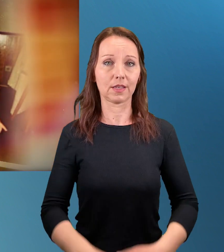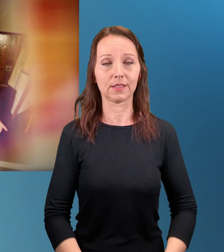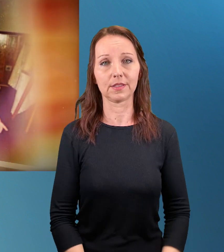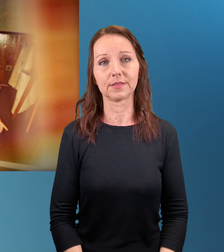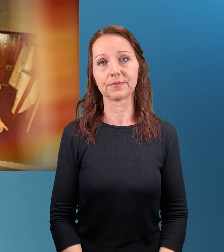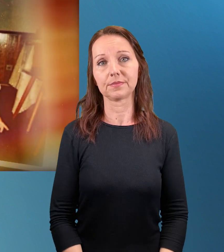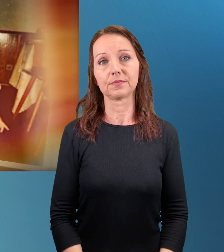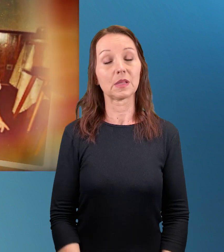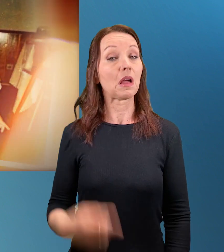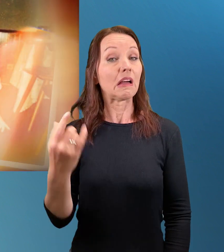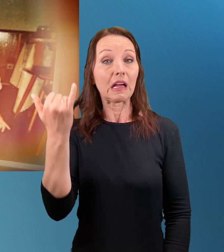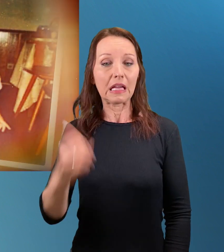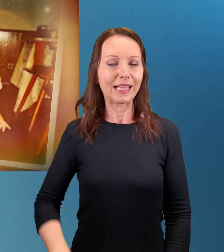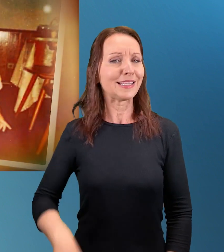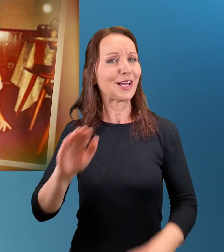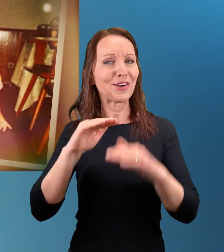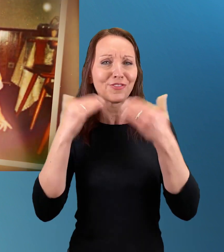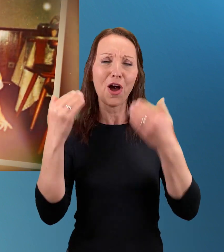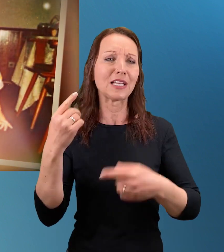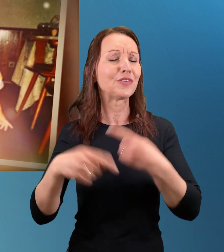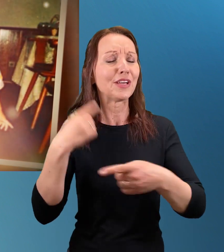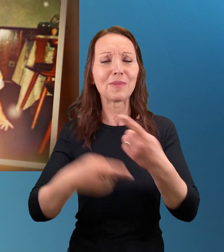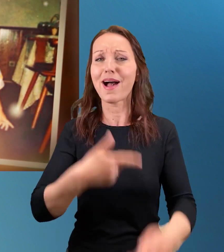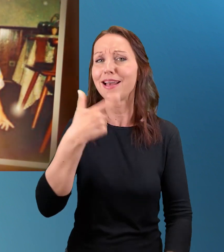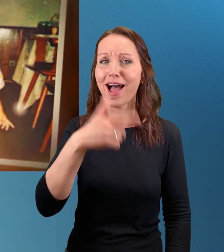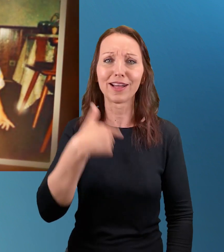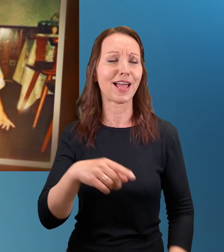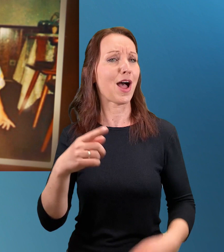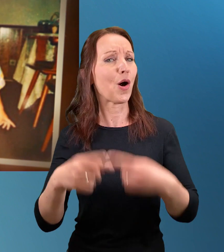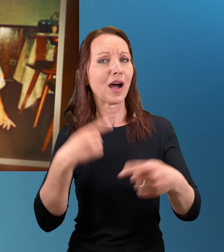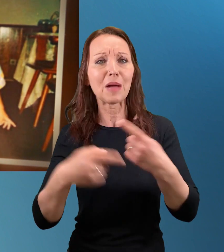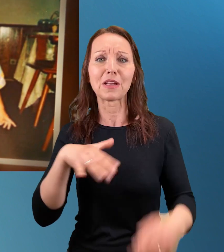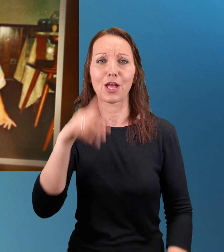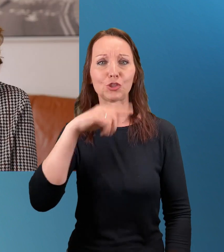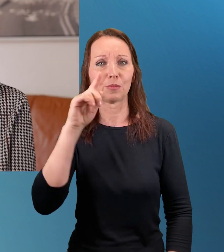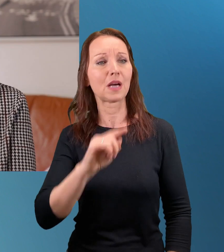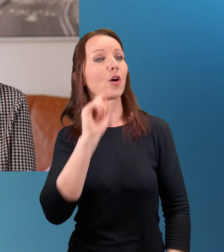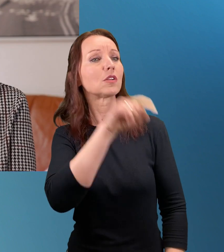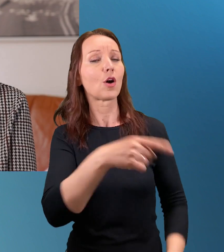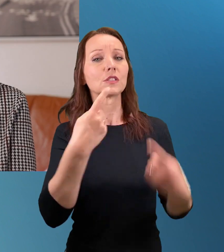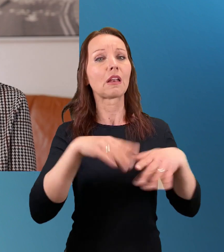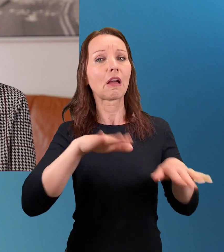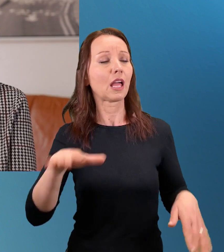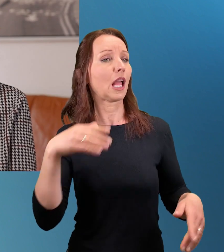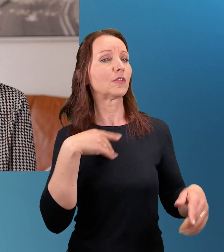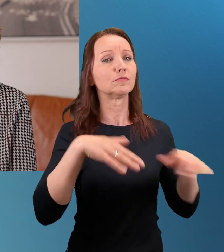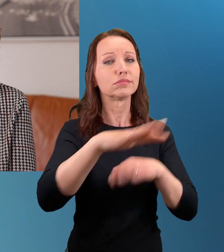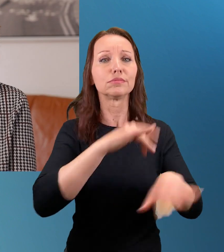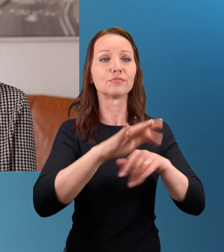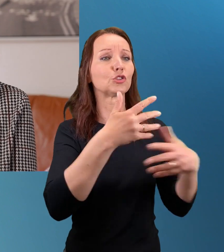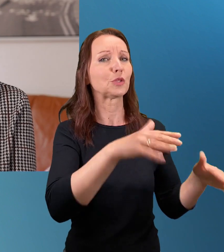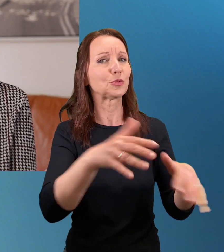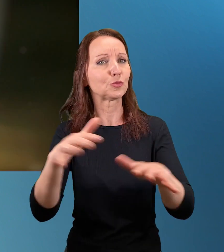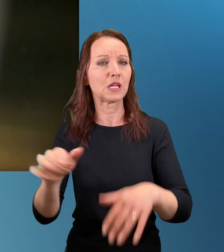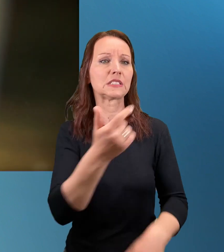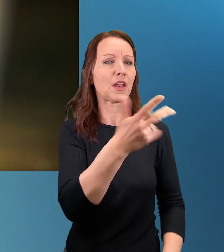Er war ein total freundliches Kind. Der hat immer gelacht und hat immer Spaß gehabt, auch mit anderen Kindern draußen zum Spielen. Da waren zwei, drei,